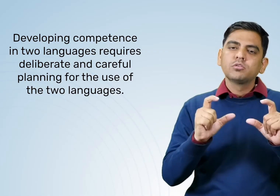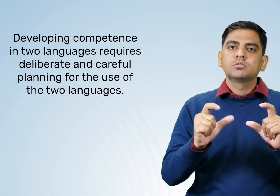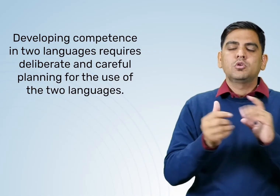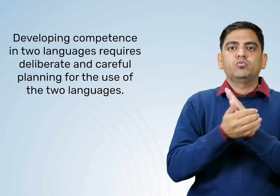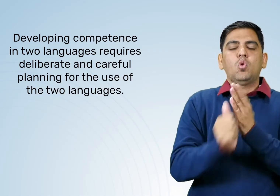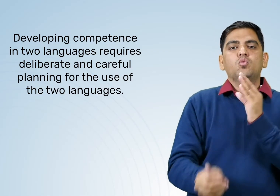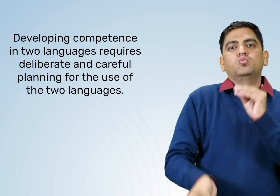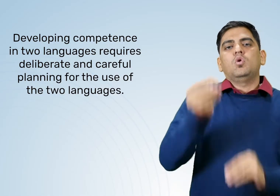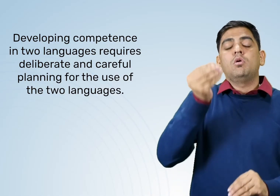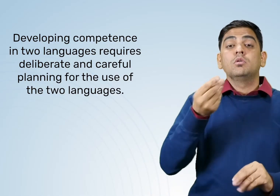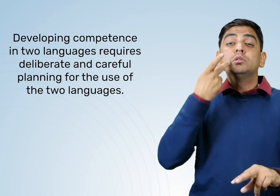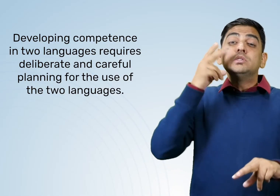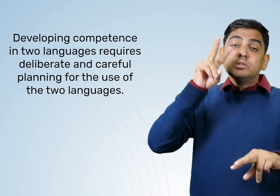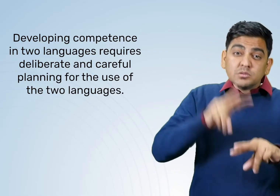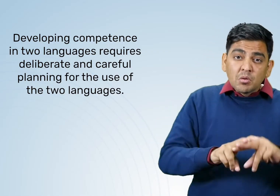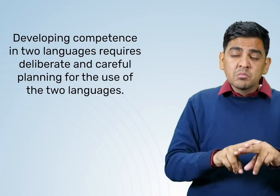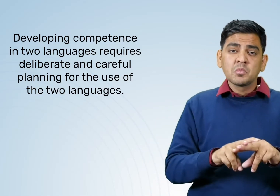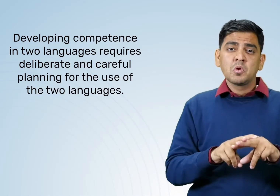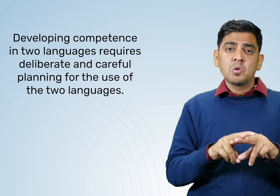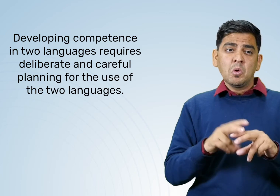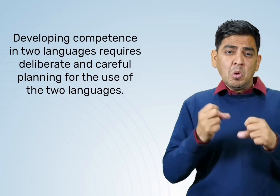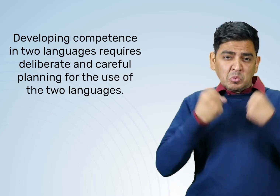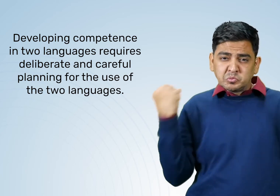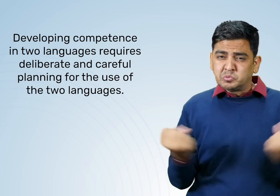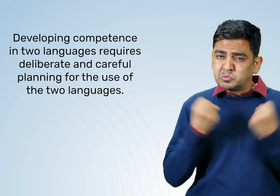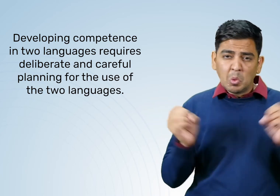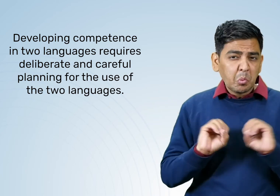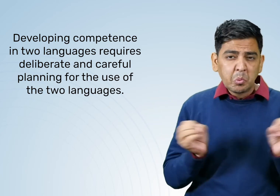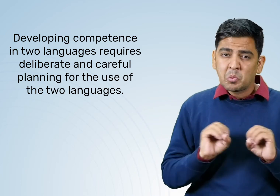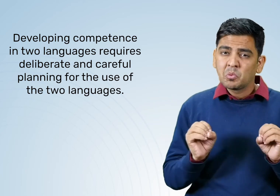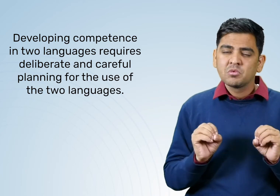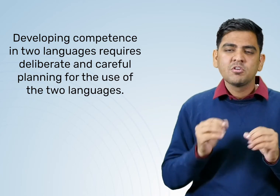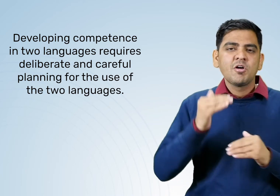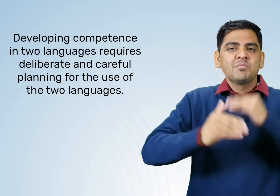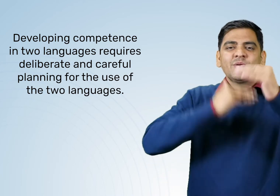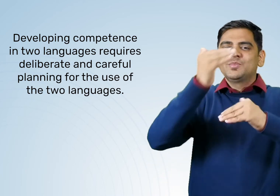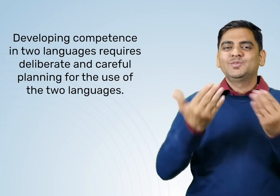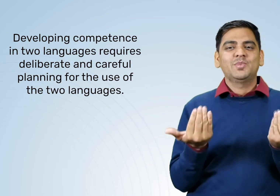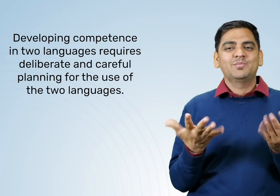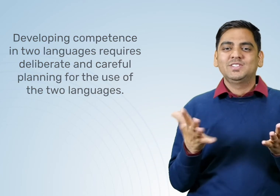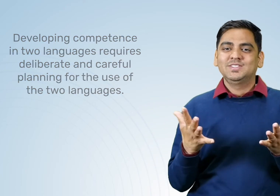और सावधानी पूर्वक योजना की आवश्यकता होती है।